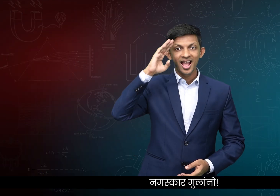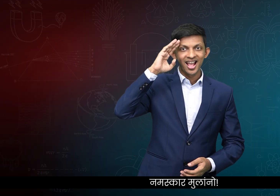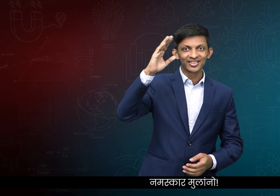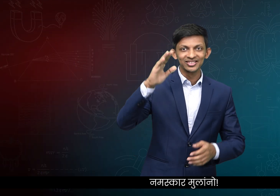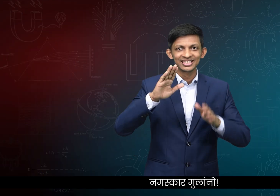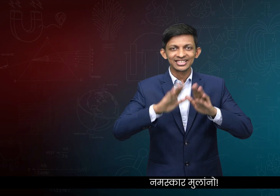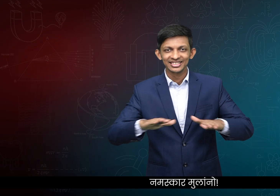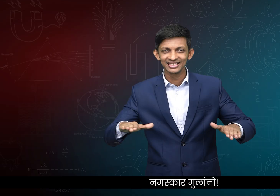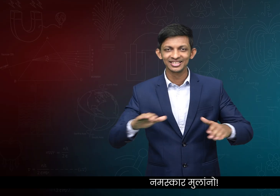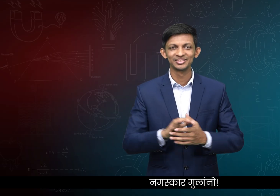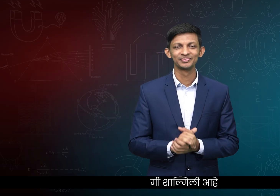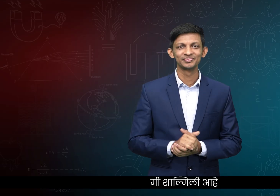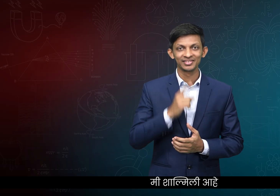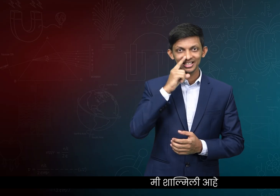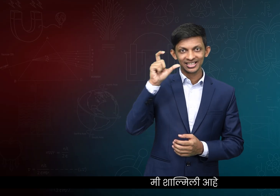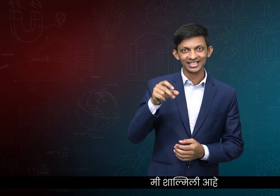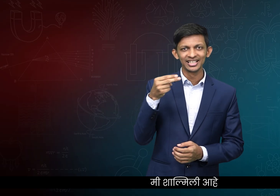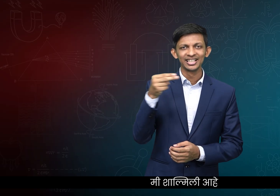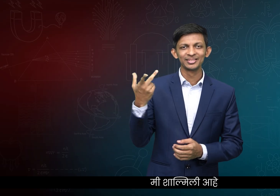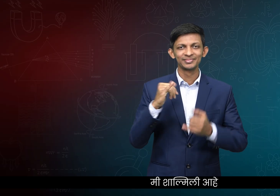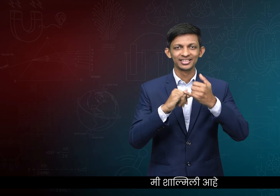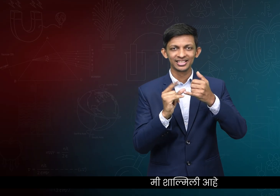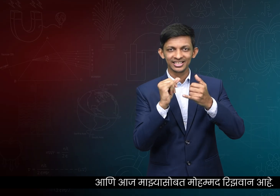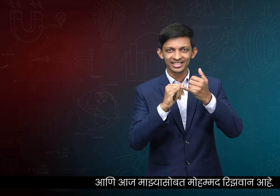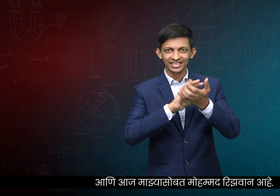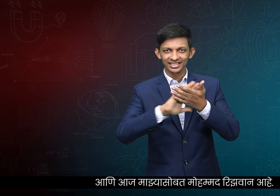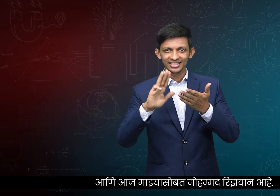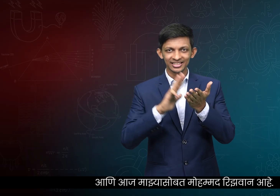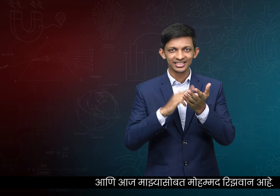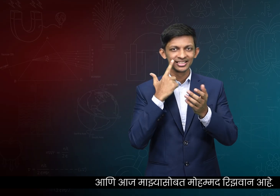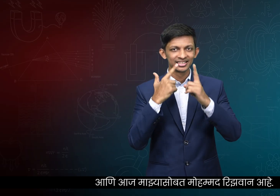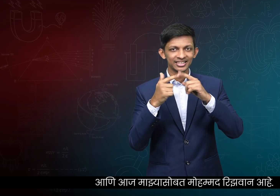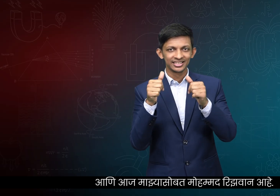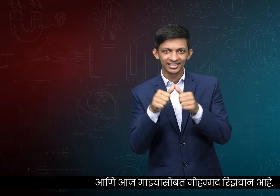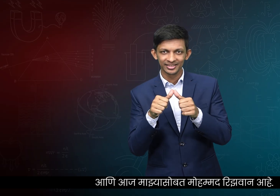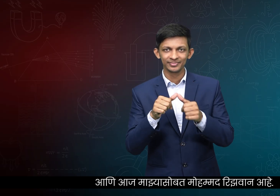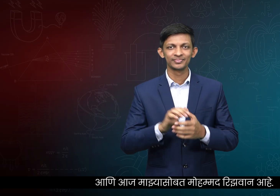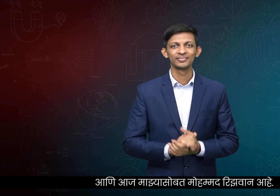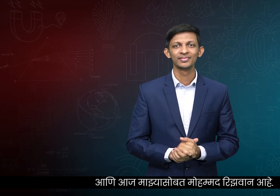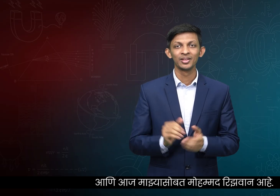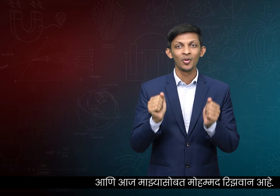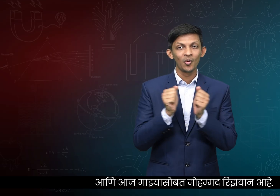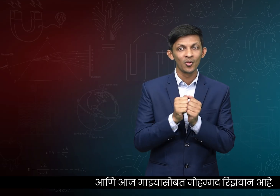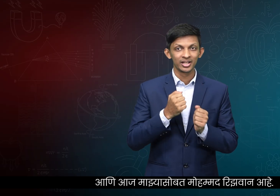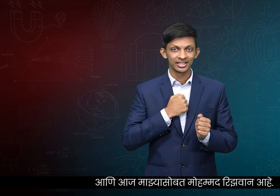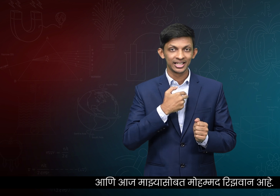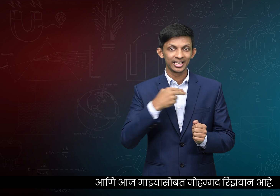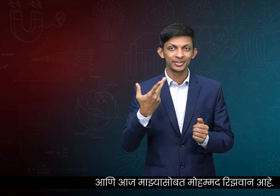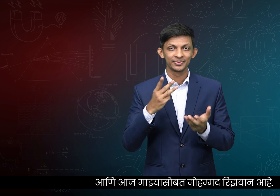नमस्कार मुलांनो, मी शाल्मली आहे आणि आज माझ्यासोबत मोहम्मद रिझवान